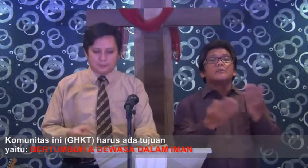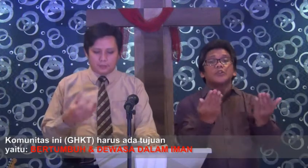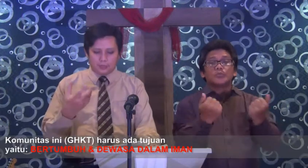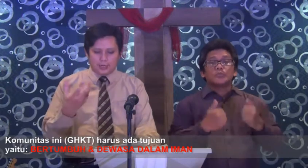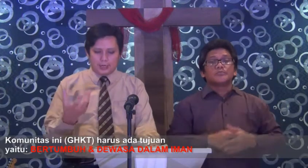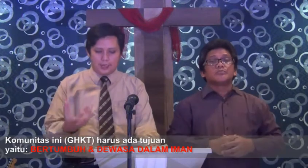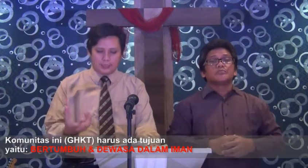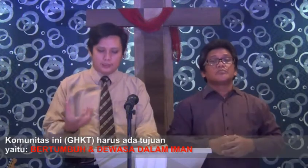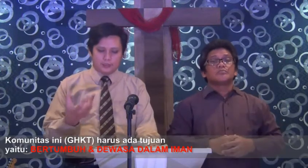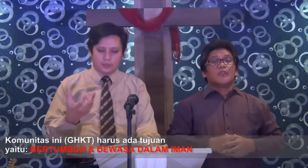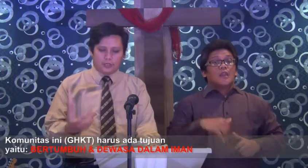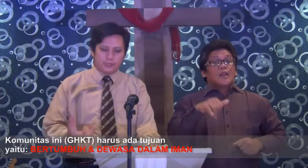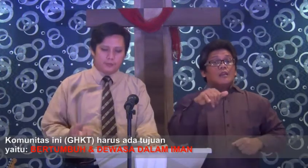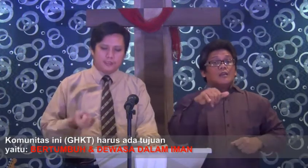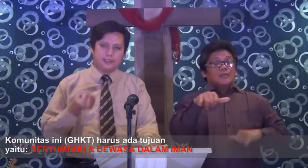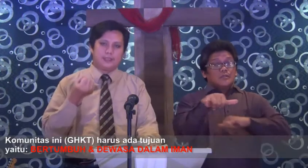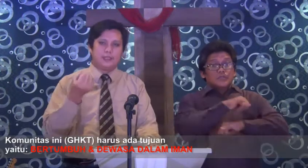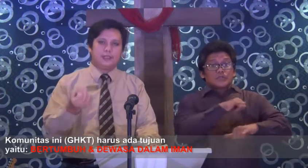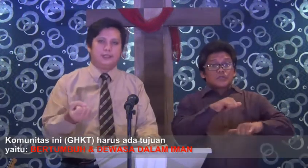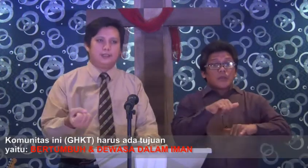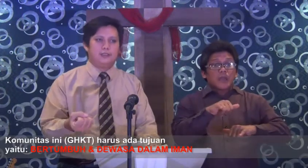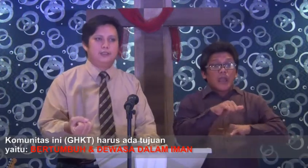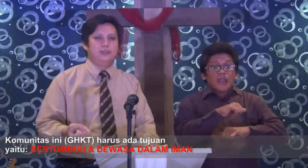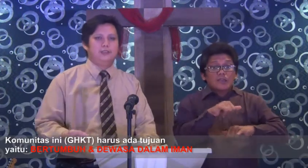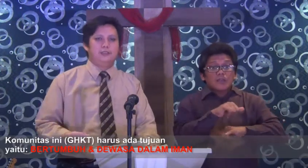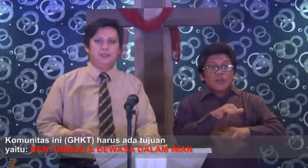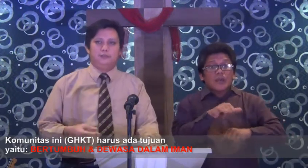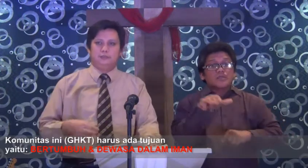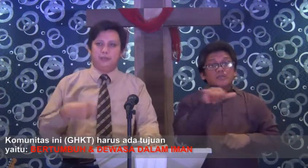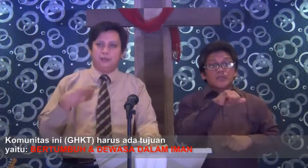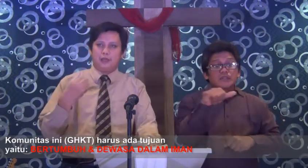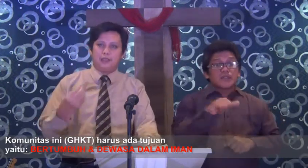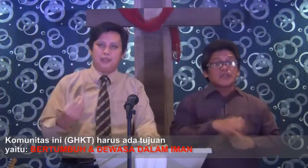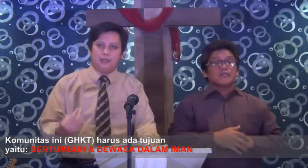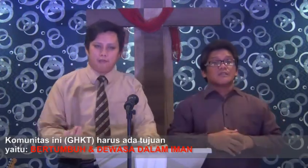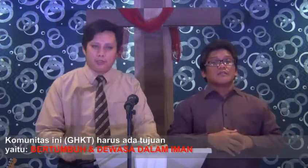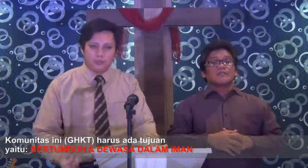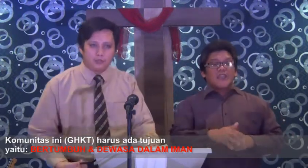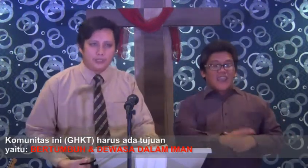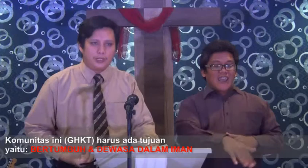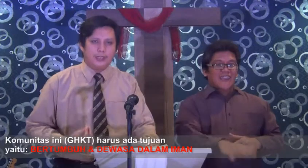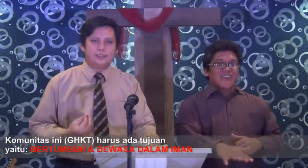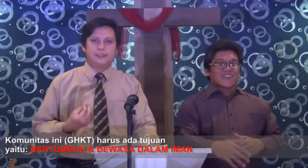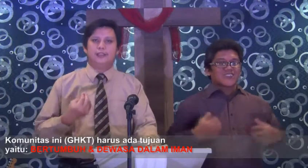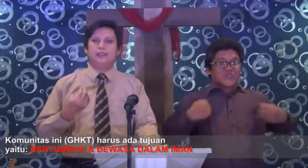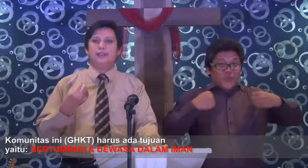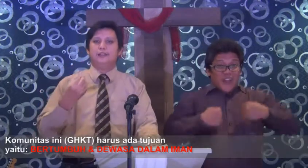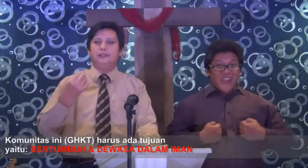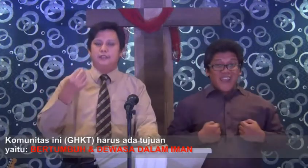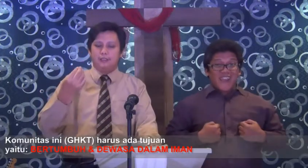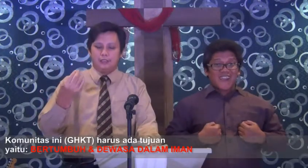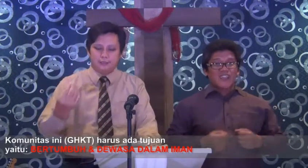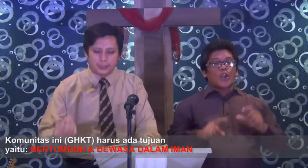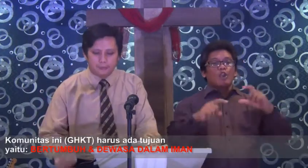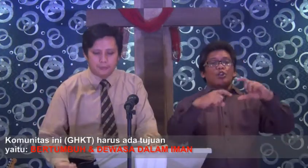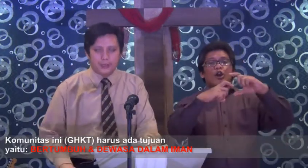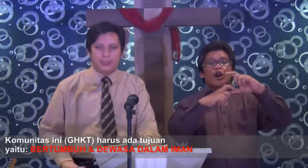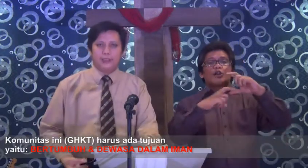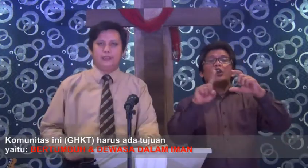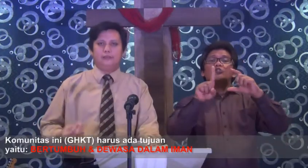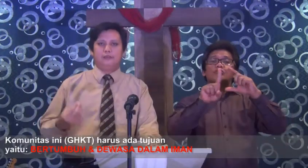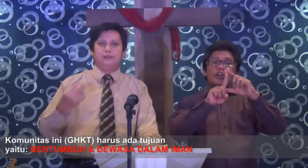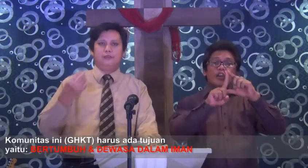Sama seperti seorang anak yang sekolah, dia punya sasaran. Di mana dia masuk mulai dari SD,